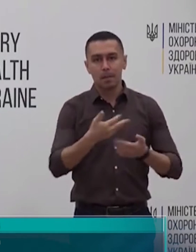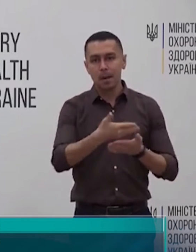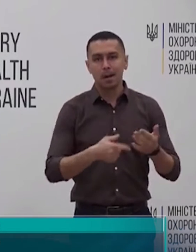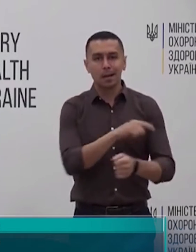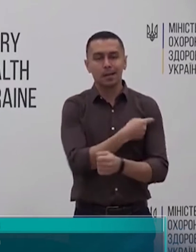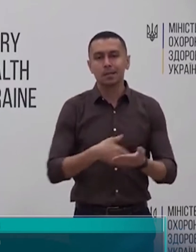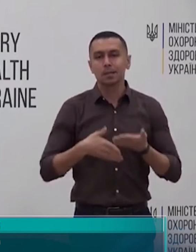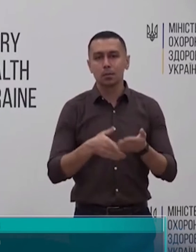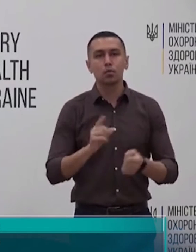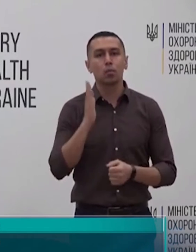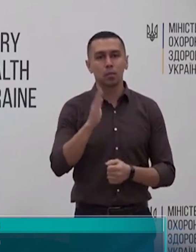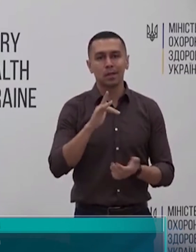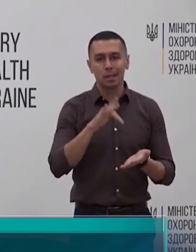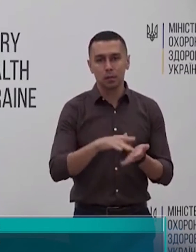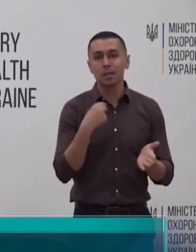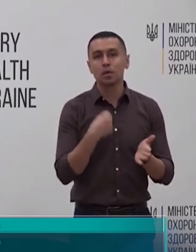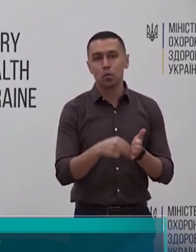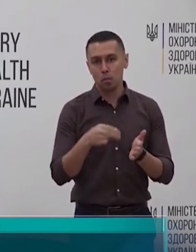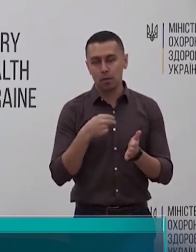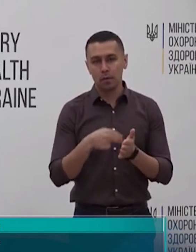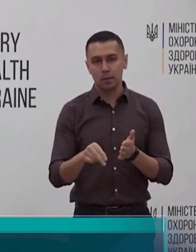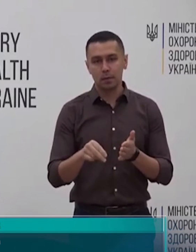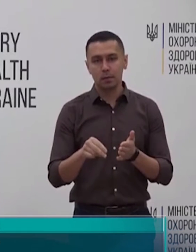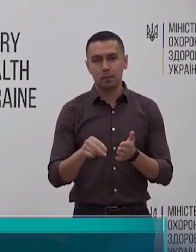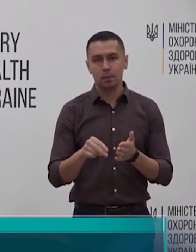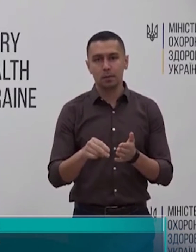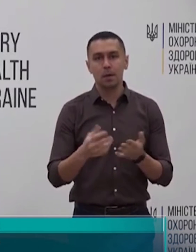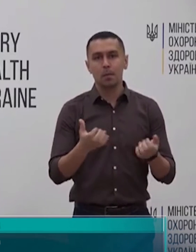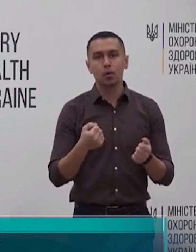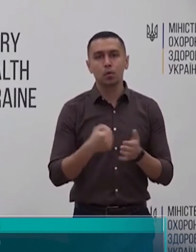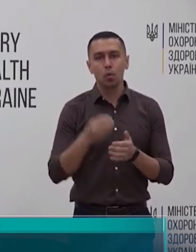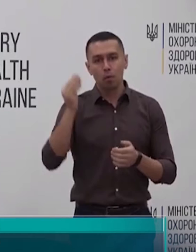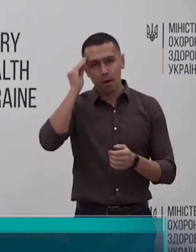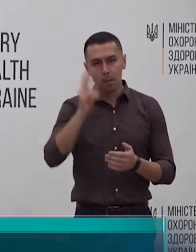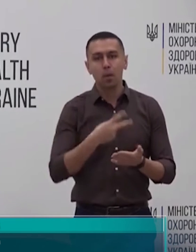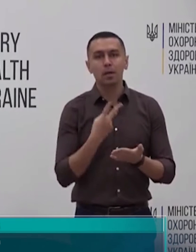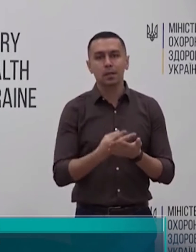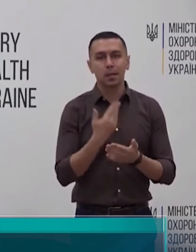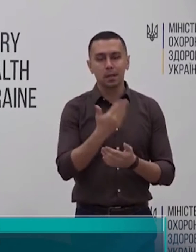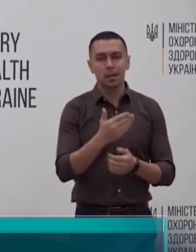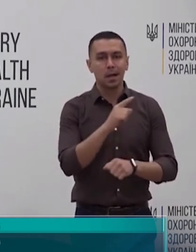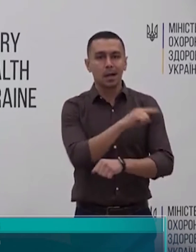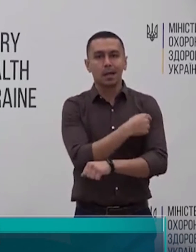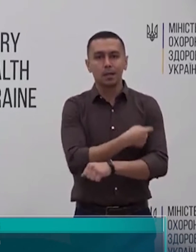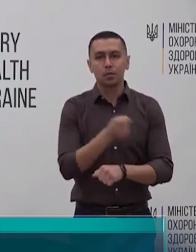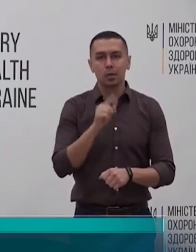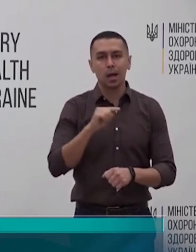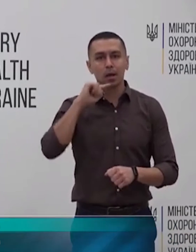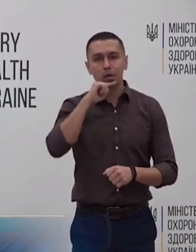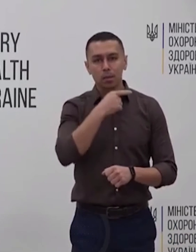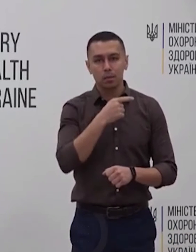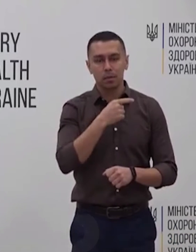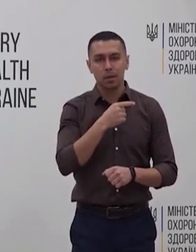лікарських засобів, що будуть централізовано закуповуватися, беруть до уваги показники їх клінічної та